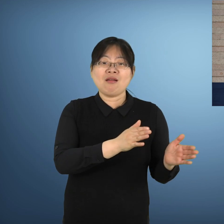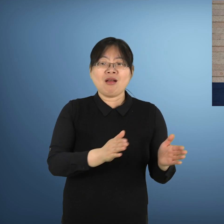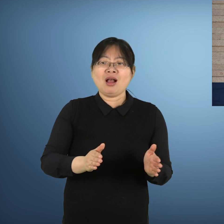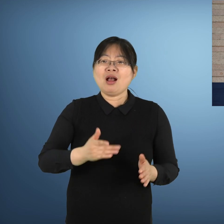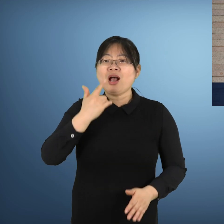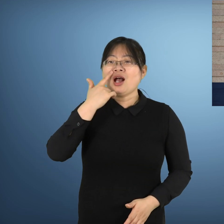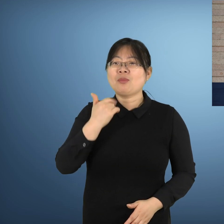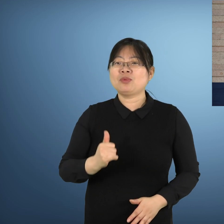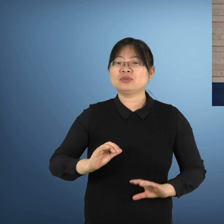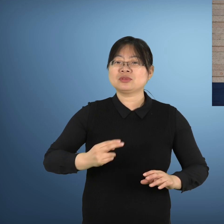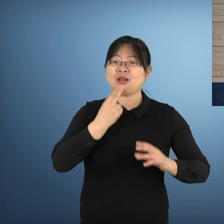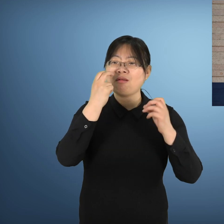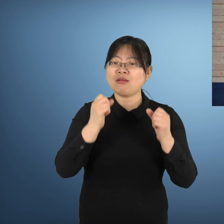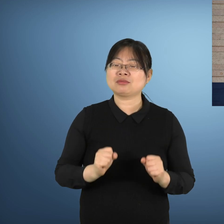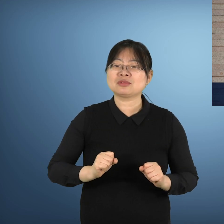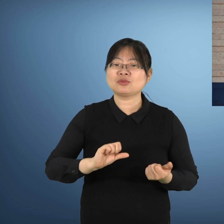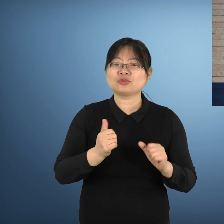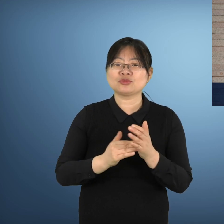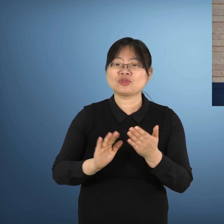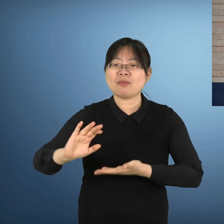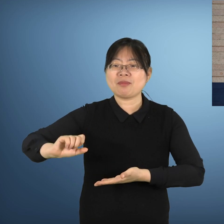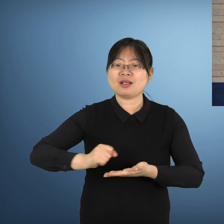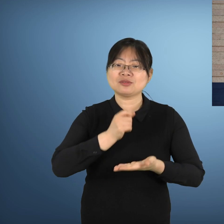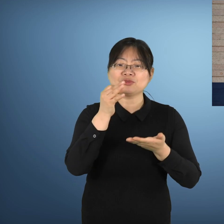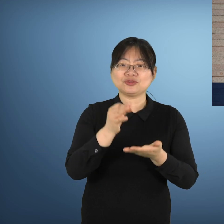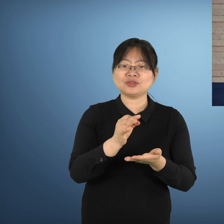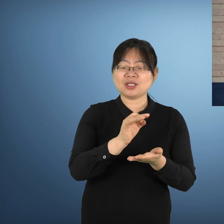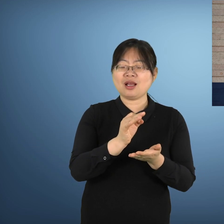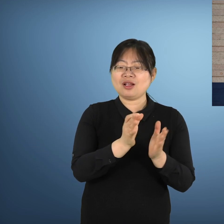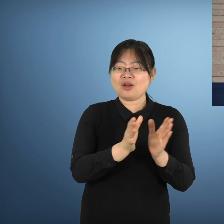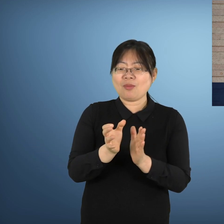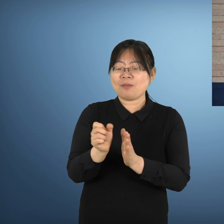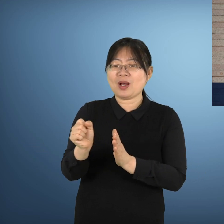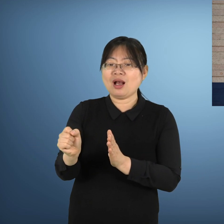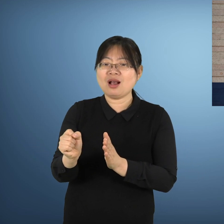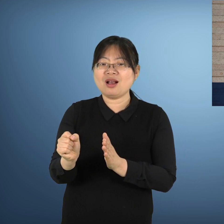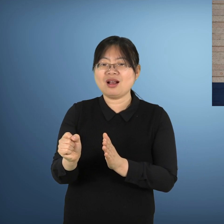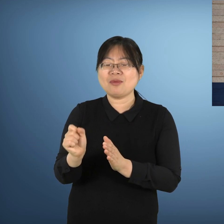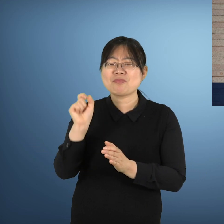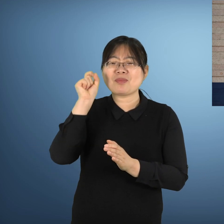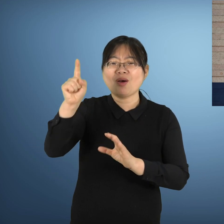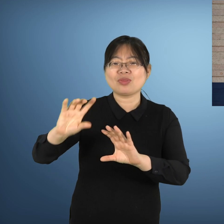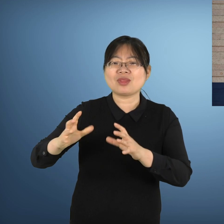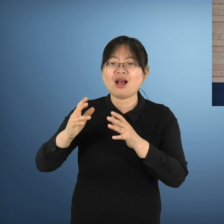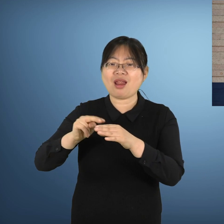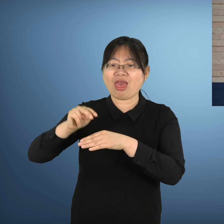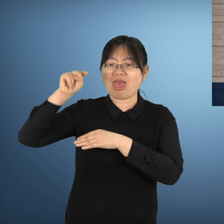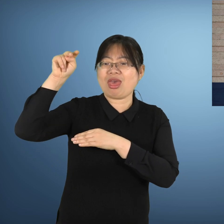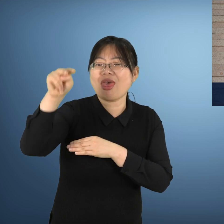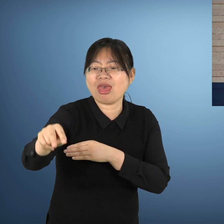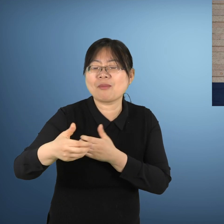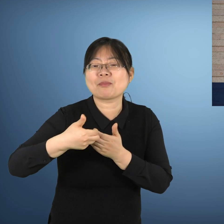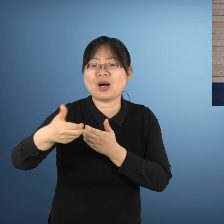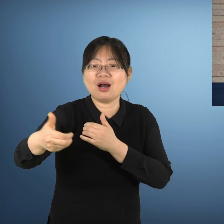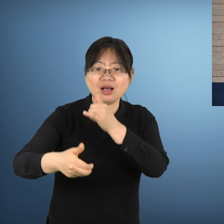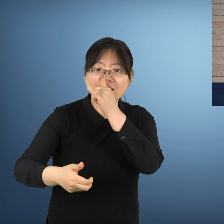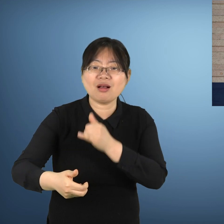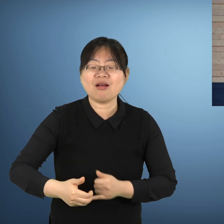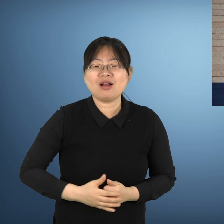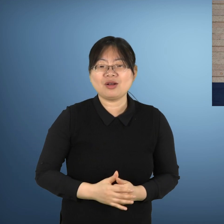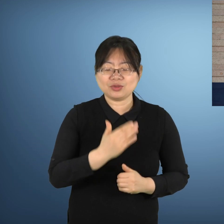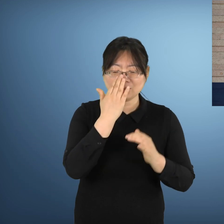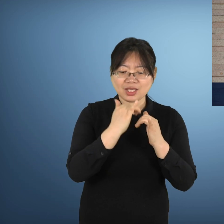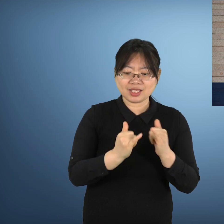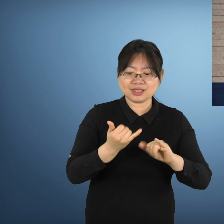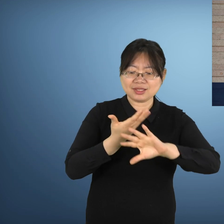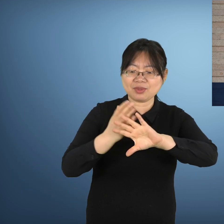살아있는데 유산을 챙겨서 아주 국경을 넘어 먼 나라로 떠나버립니다. 유대인들이 이방 땅을